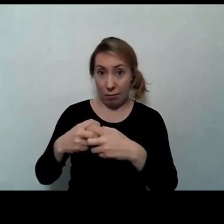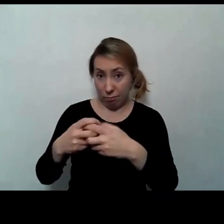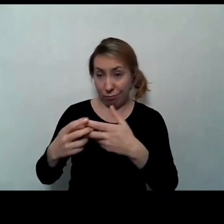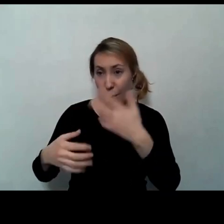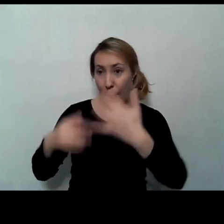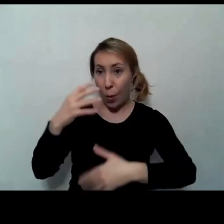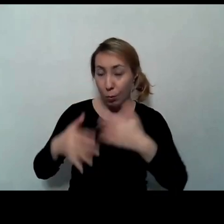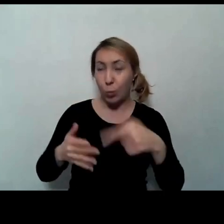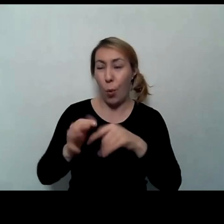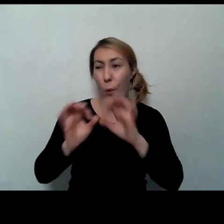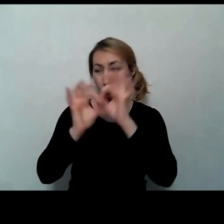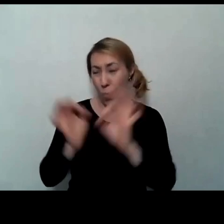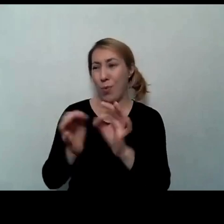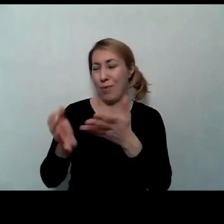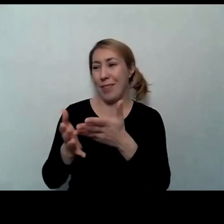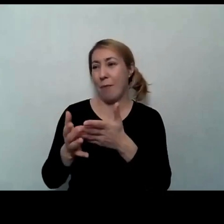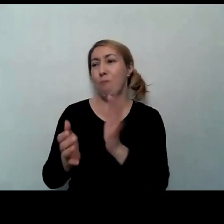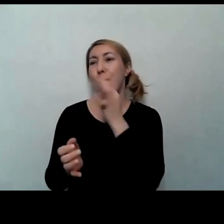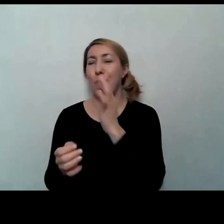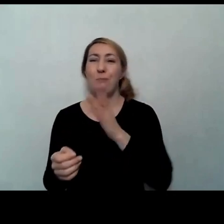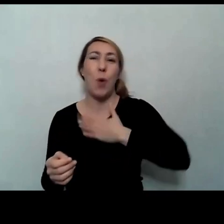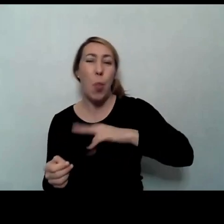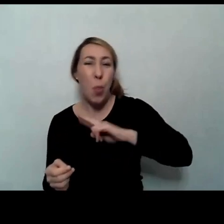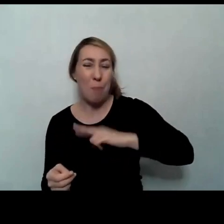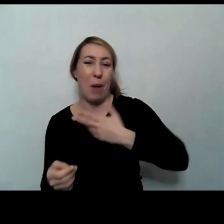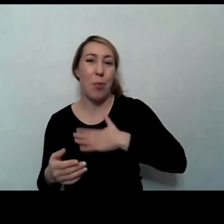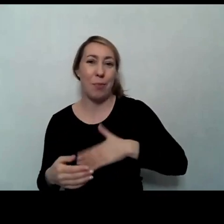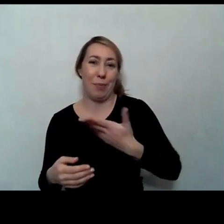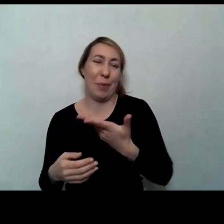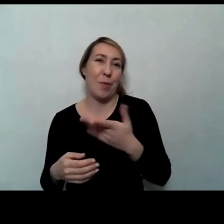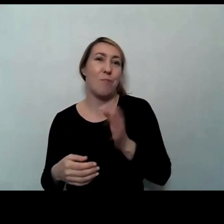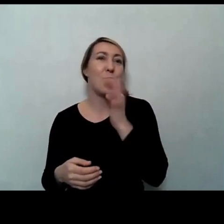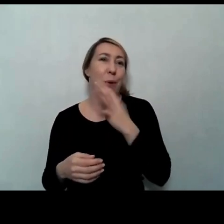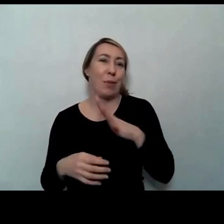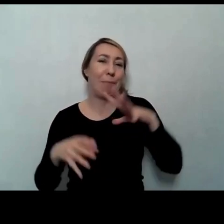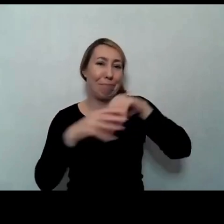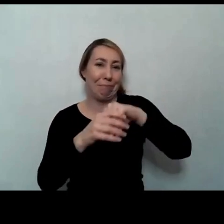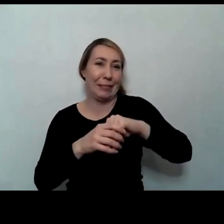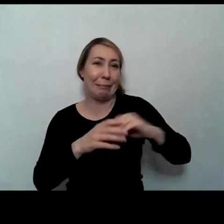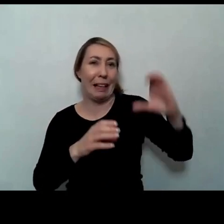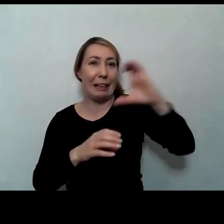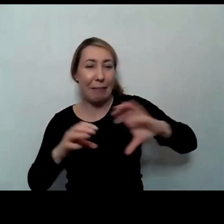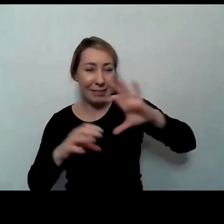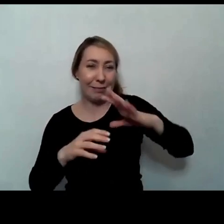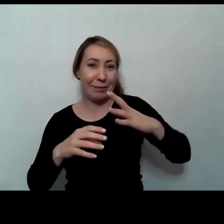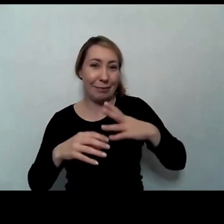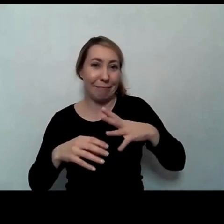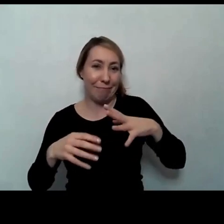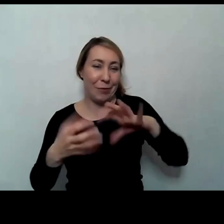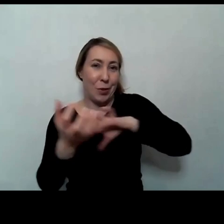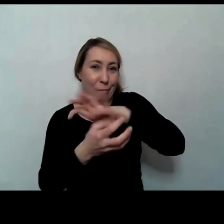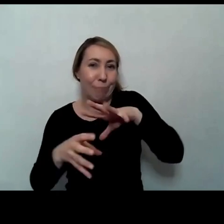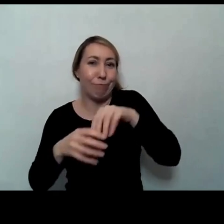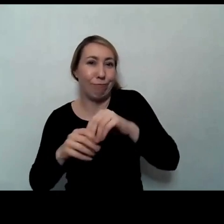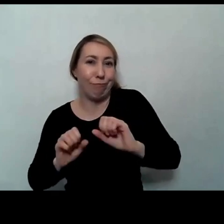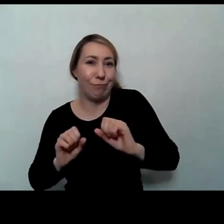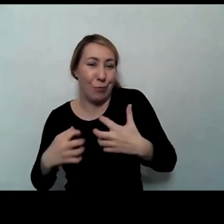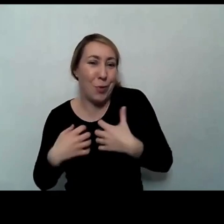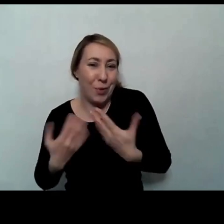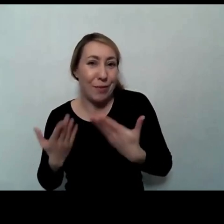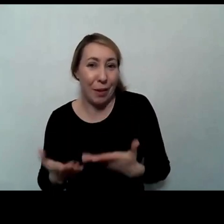wspomniała, podoba, bo to jest ta młodzież, która funkcjonuje w tym cyfrowym świecie i to jest fajne. Jedno,